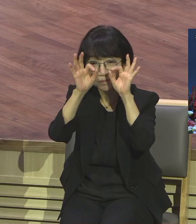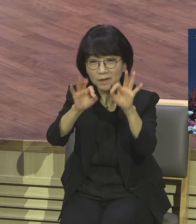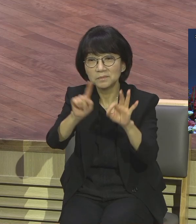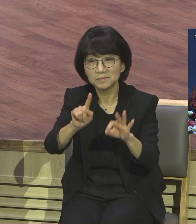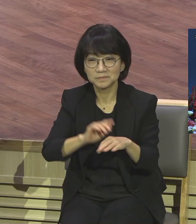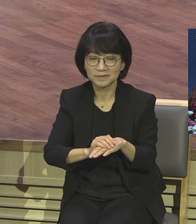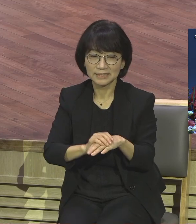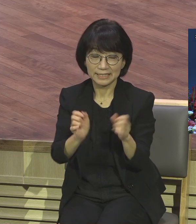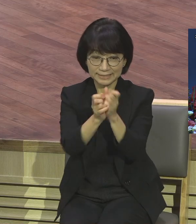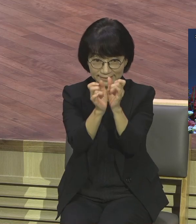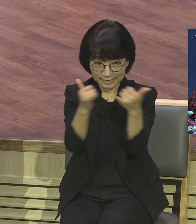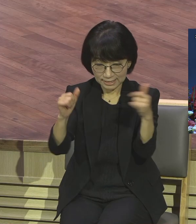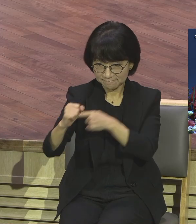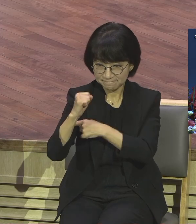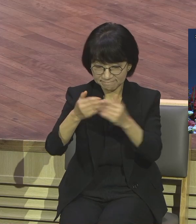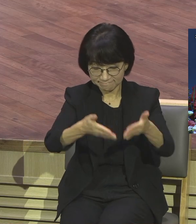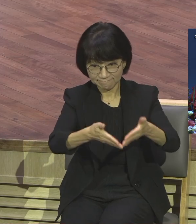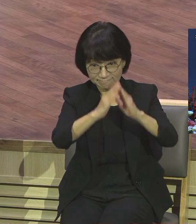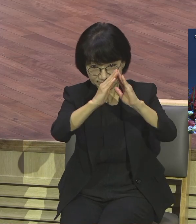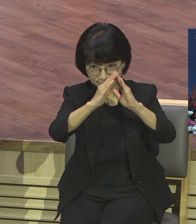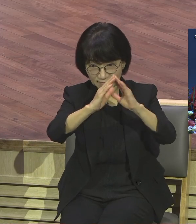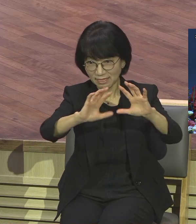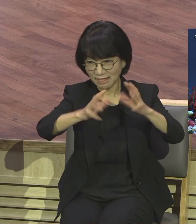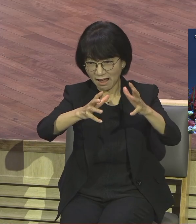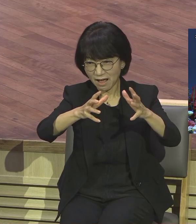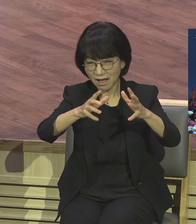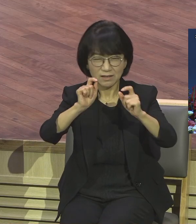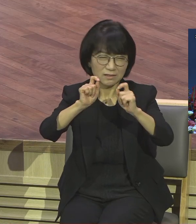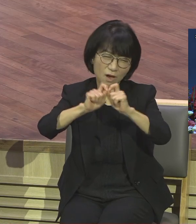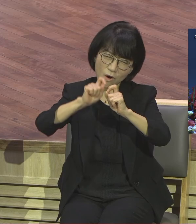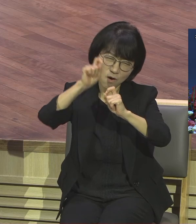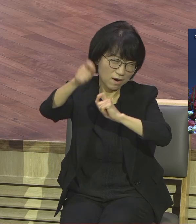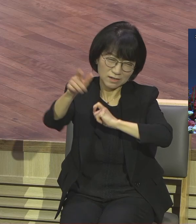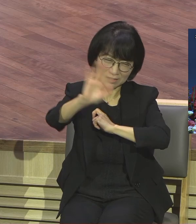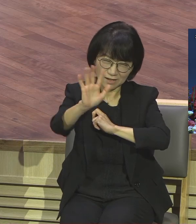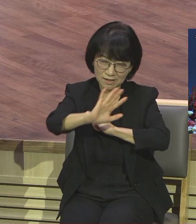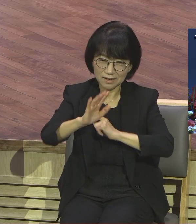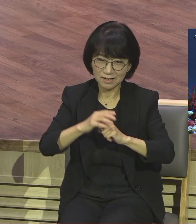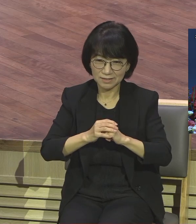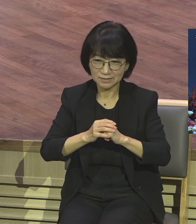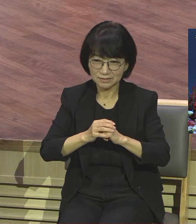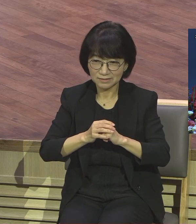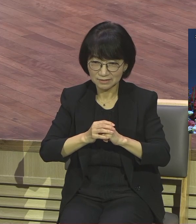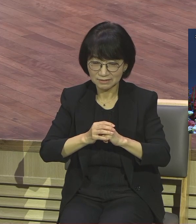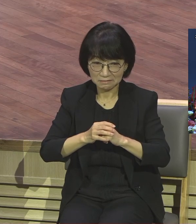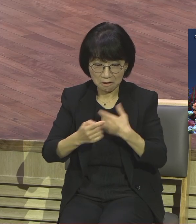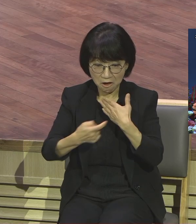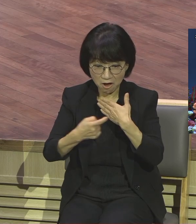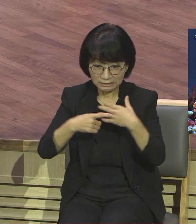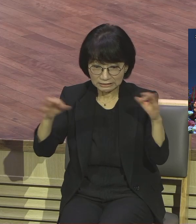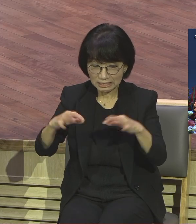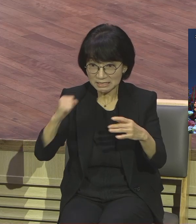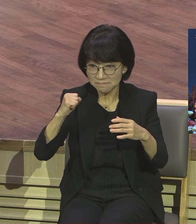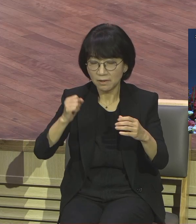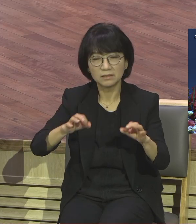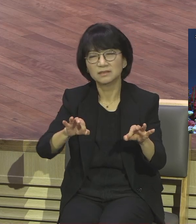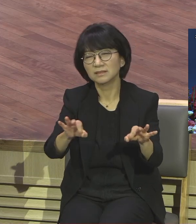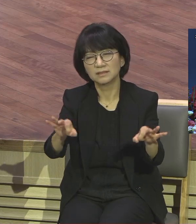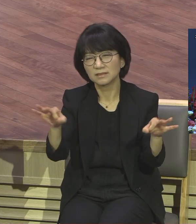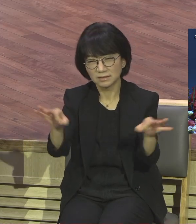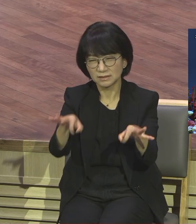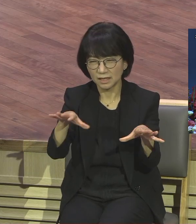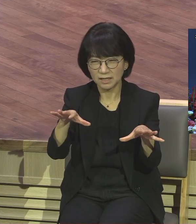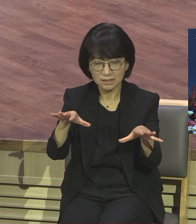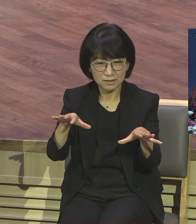인간이 세운 나라는 아무리 영향이 컸다 할지라도 영원한 것은 아니다라는 것입니다. 영원한